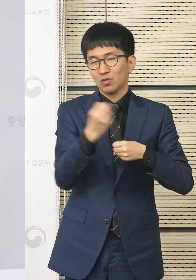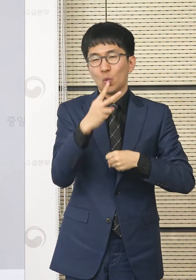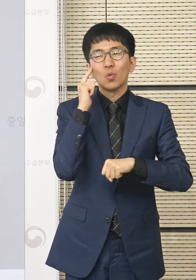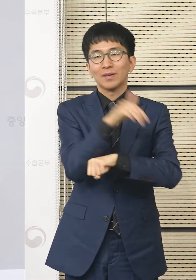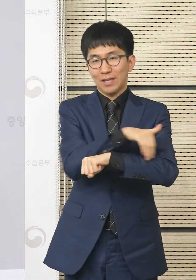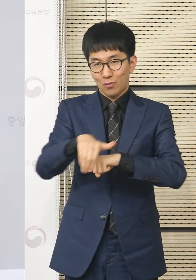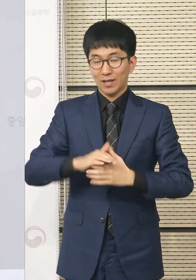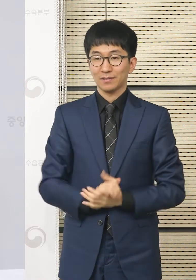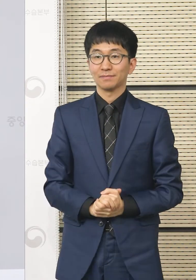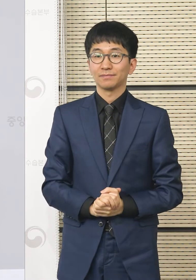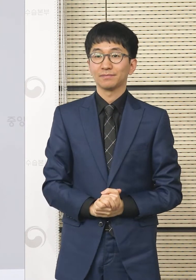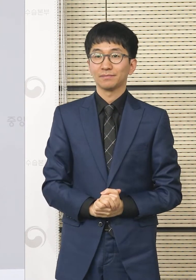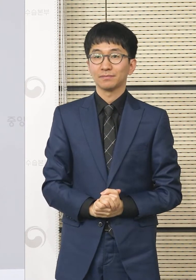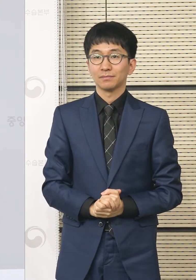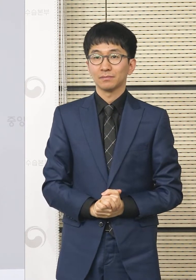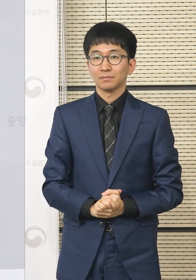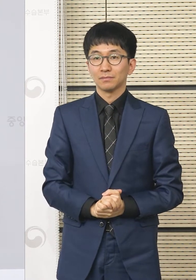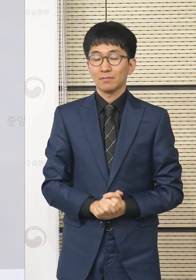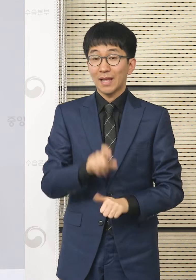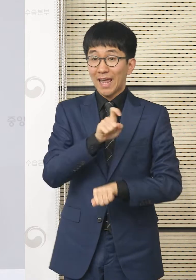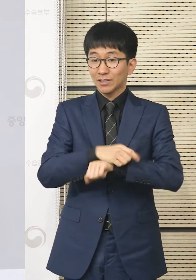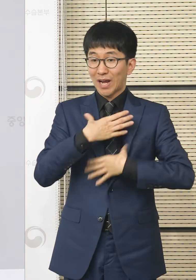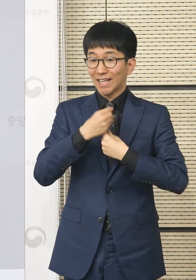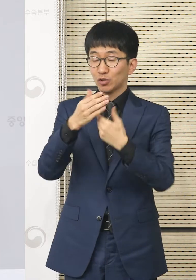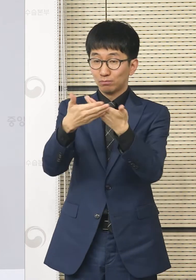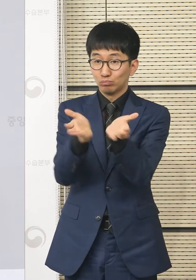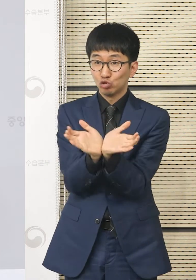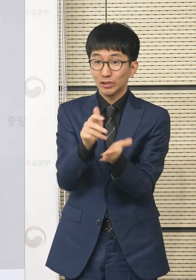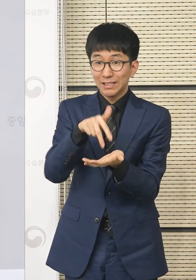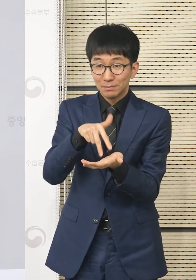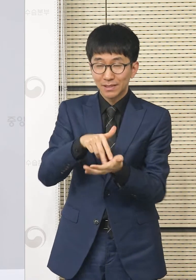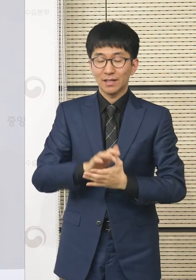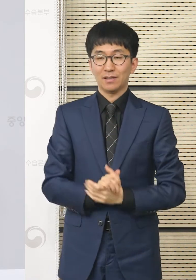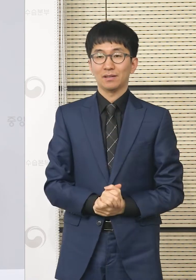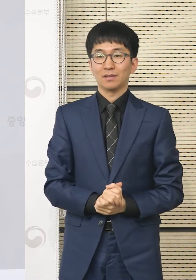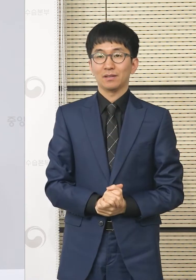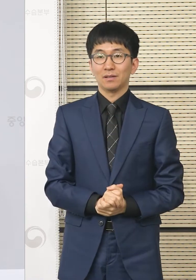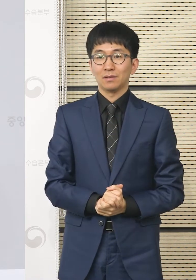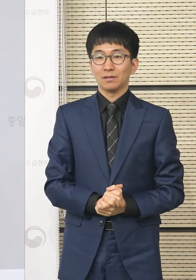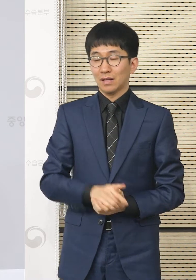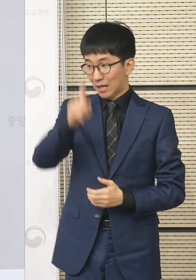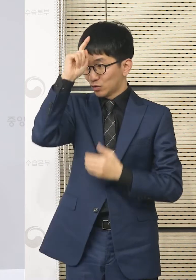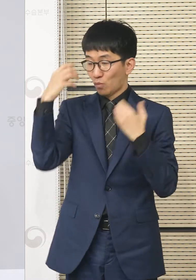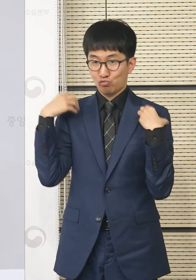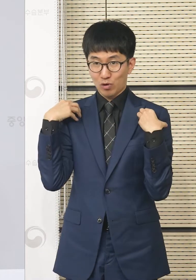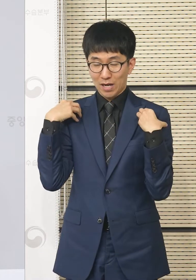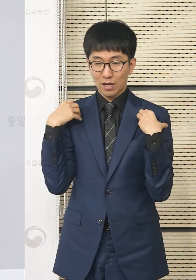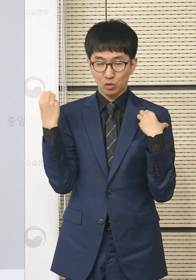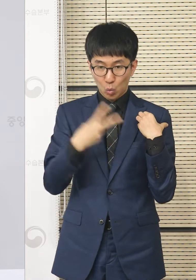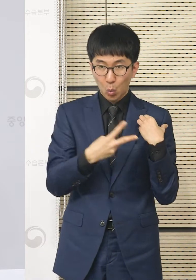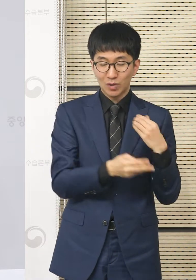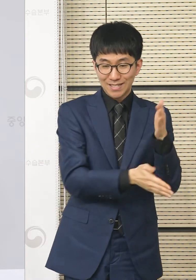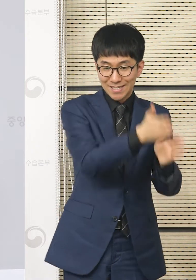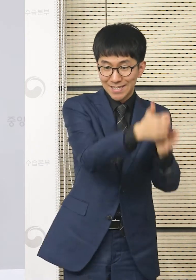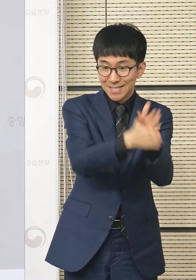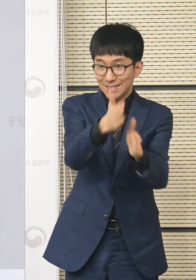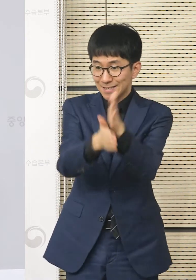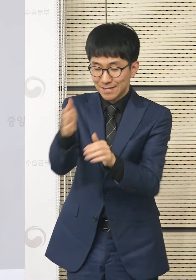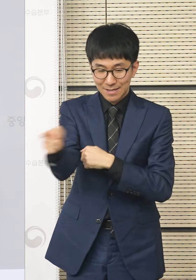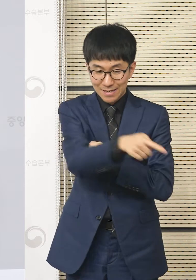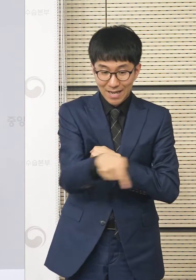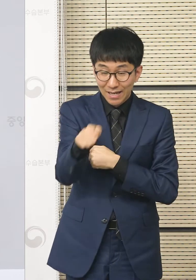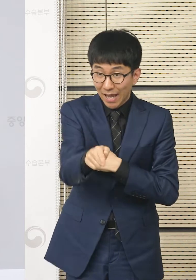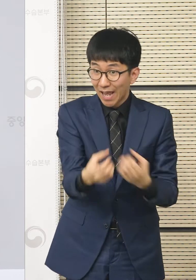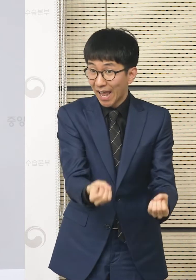될 예정입니다. 참고로 행정안전부도 이러한 기조 하에서 정부와